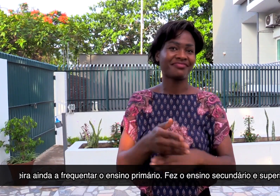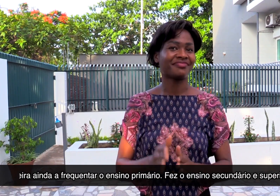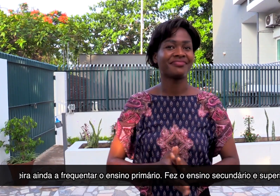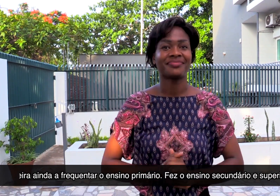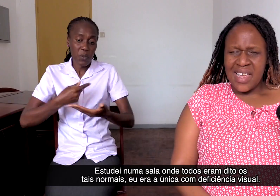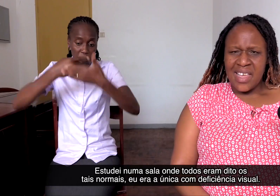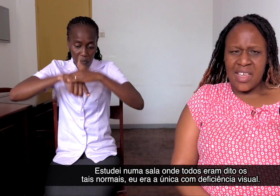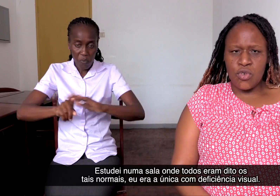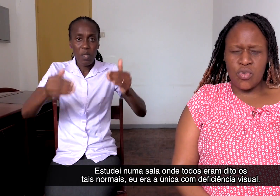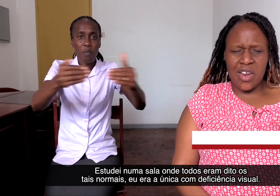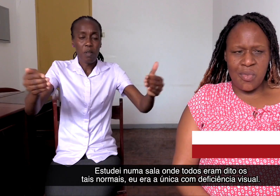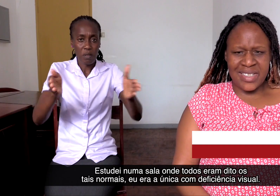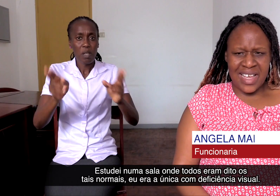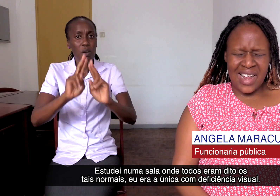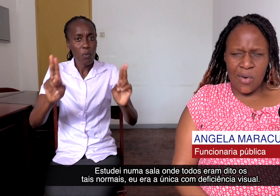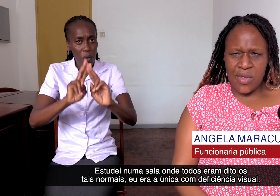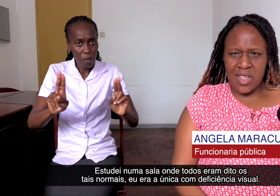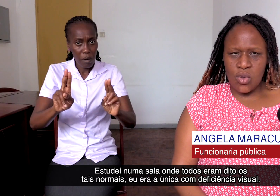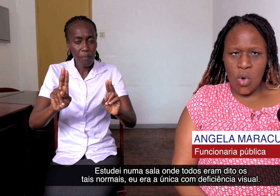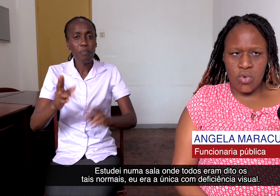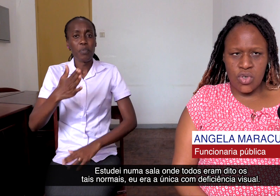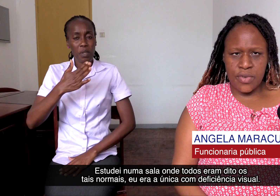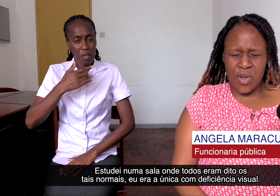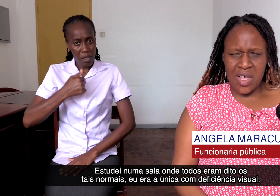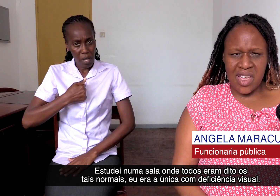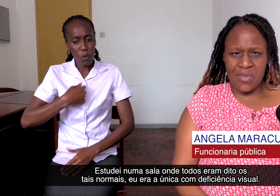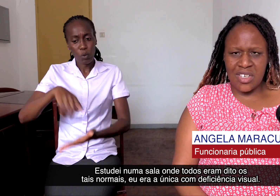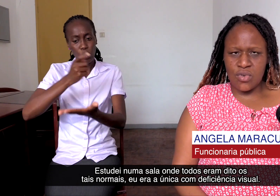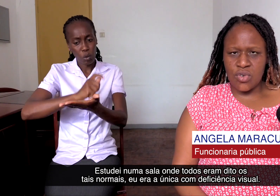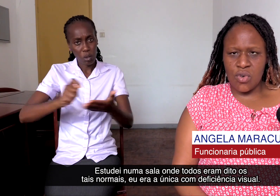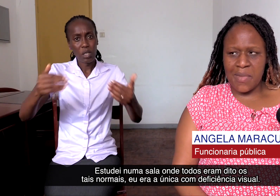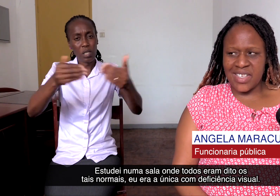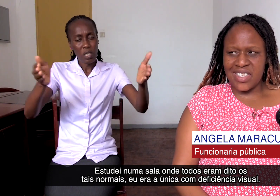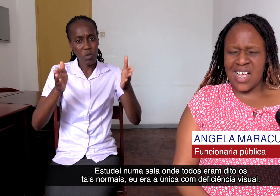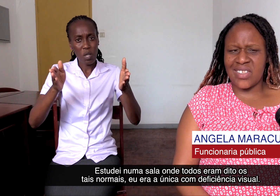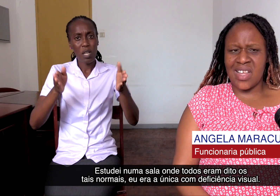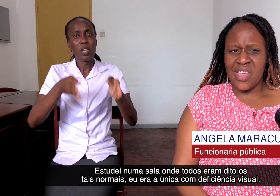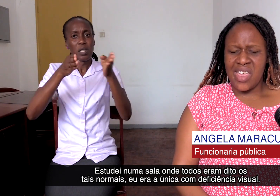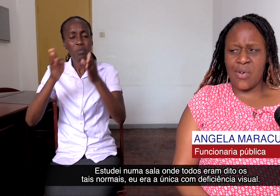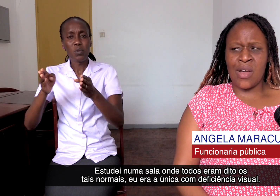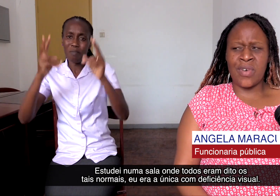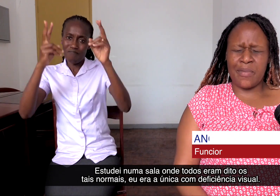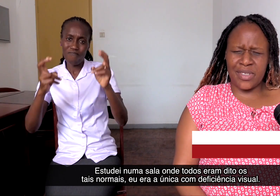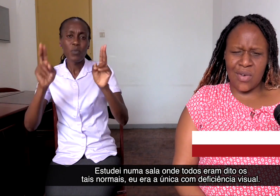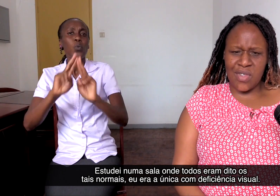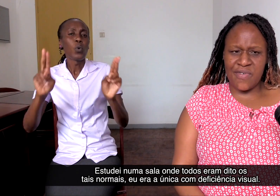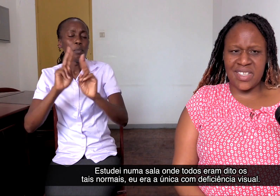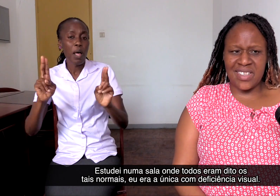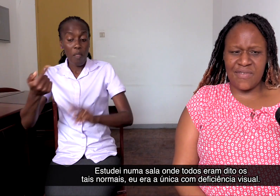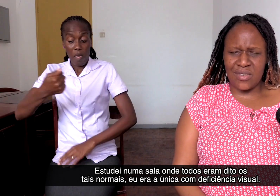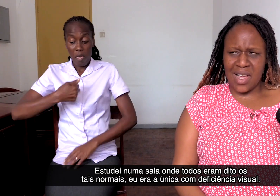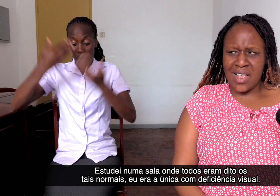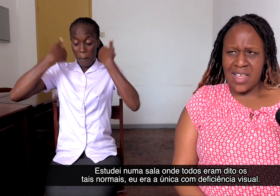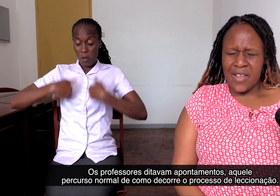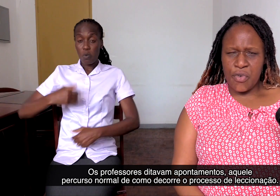sua turma. Eu estudei numa sala onde todos, não é, eram ditos normais, neste caso, né? Eu era a única pessoa com